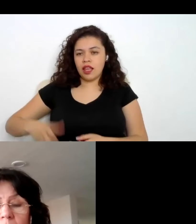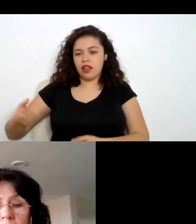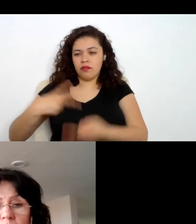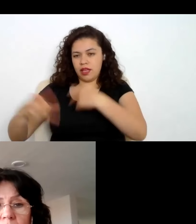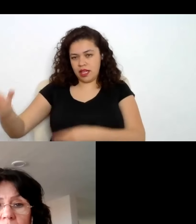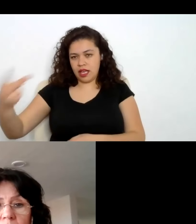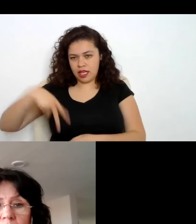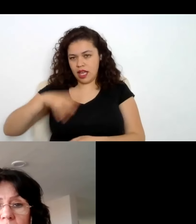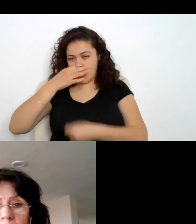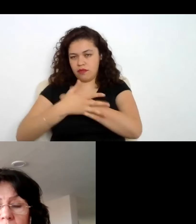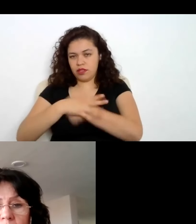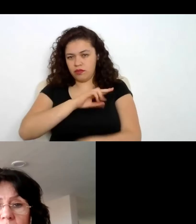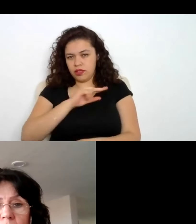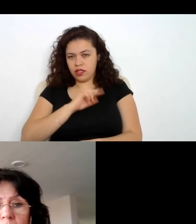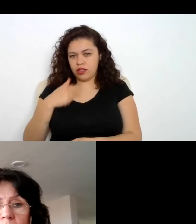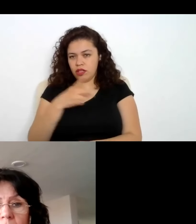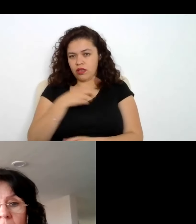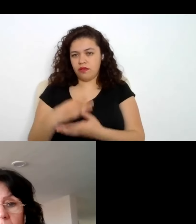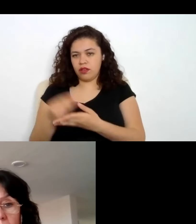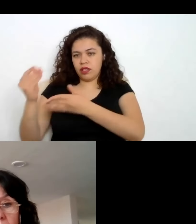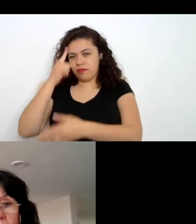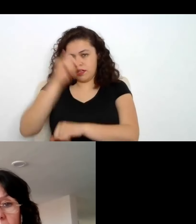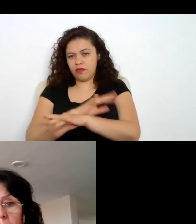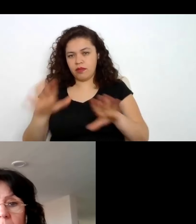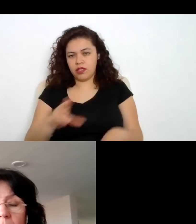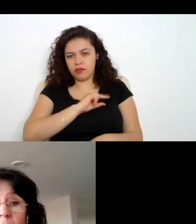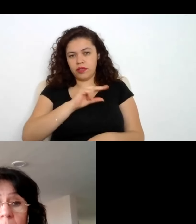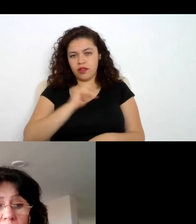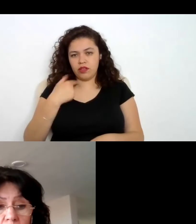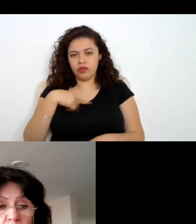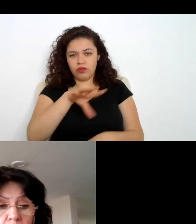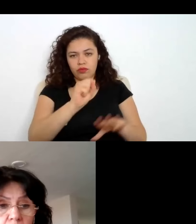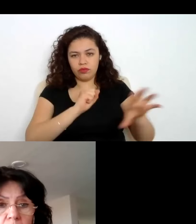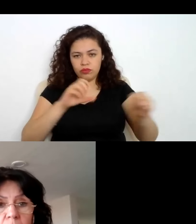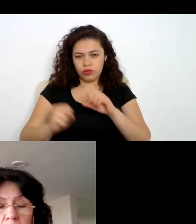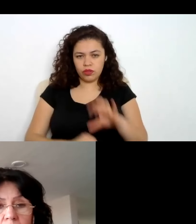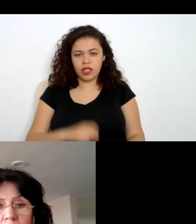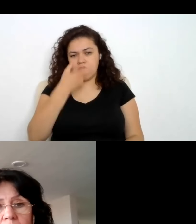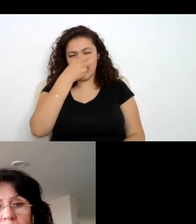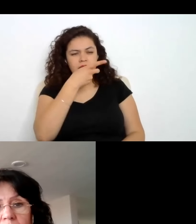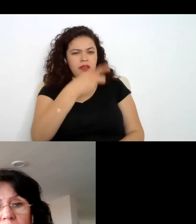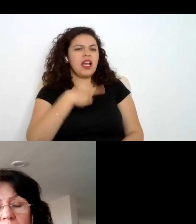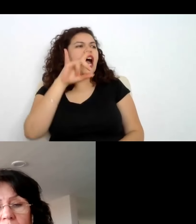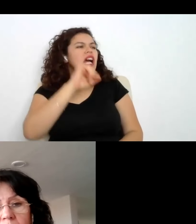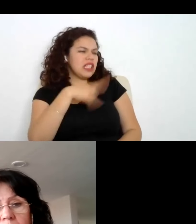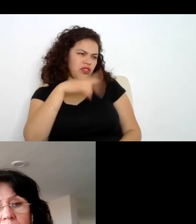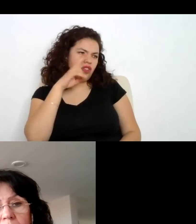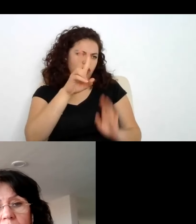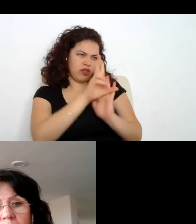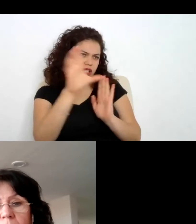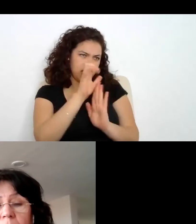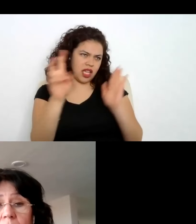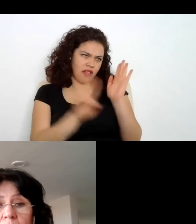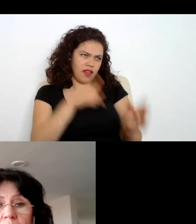si es que le estoy recabando datos personales. Les digo, si nada más me dicen, sí, vimos tu currículum, el que va